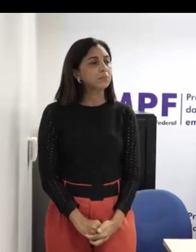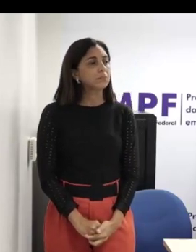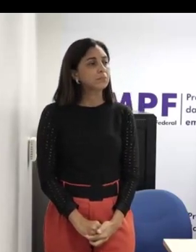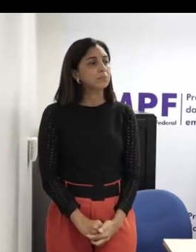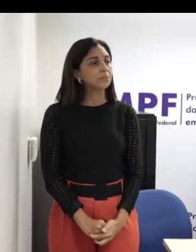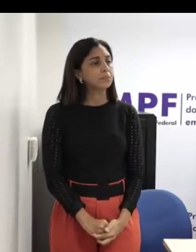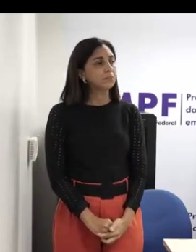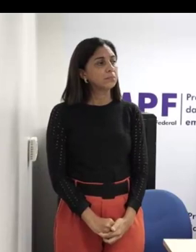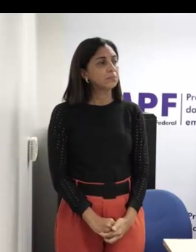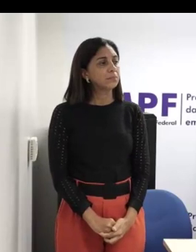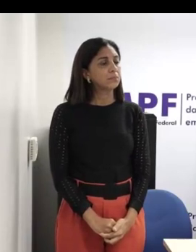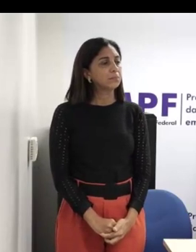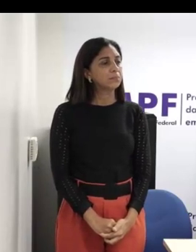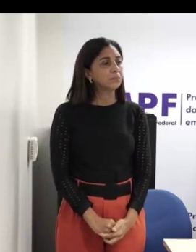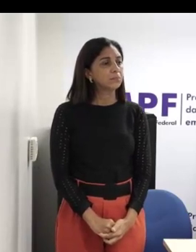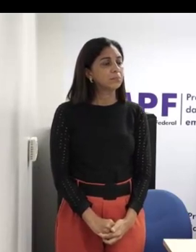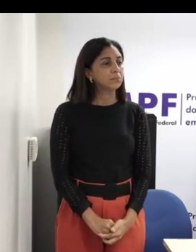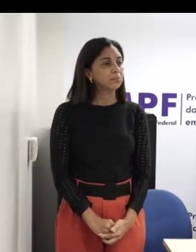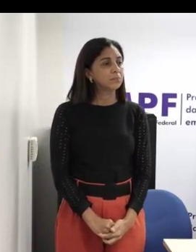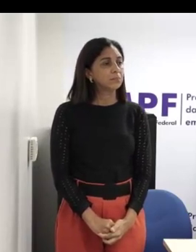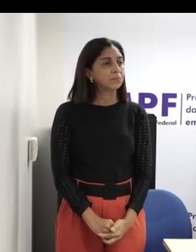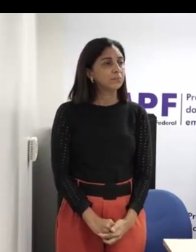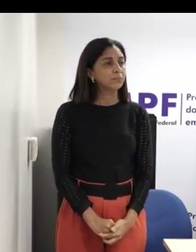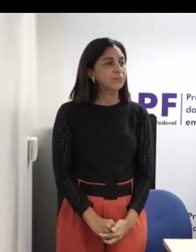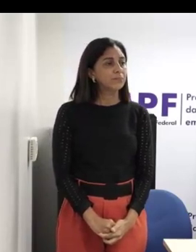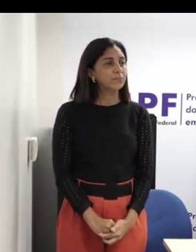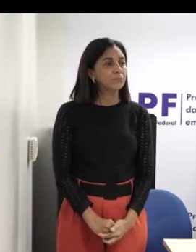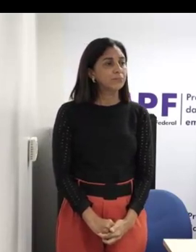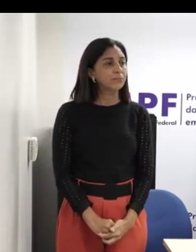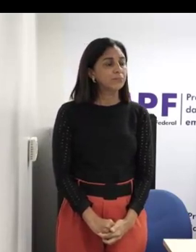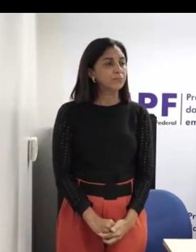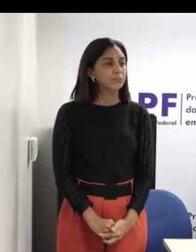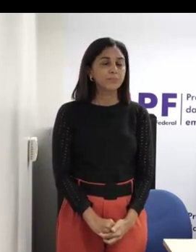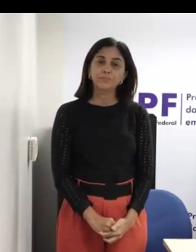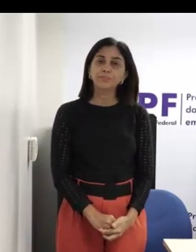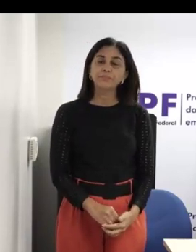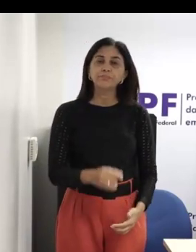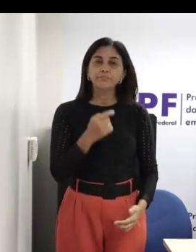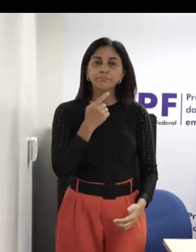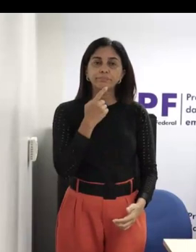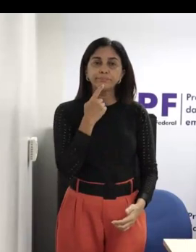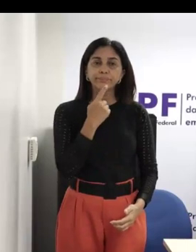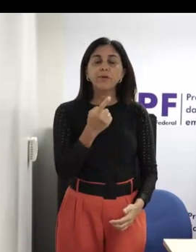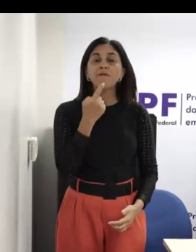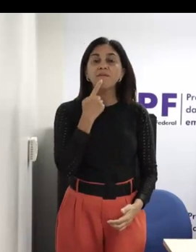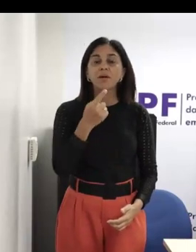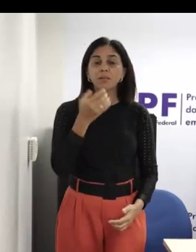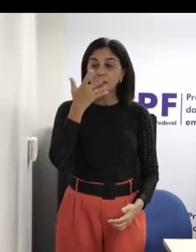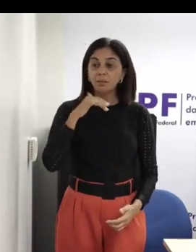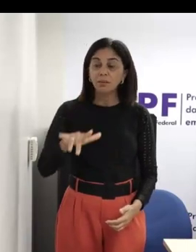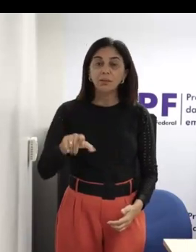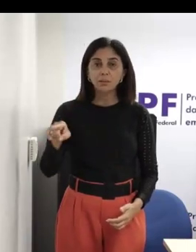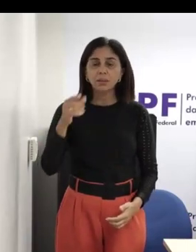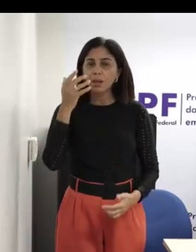eh Criança e Adolescente não tem privacidade com relação a uso de aparelho celular essa é uma fala que a gente sempre usa e reforça muito com os